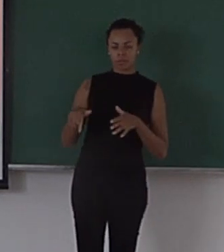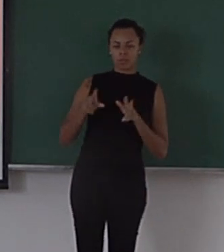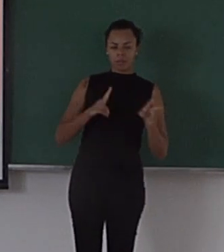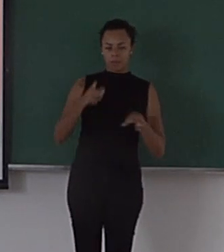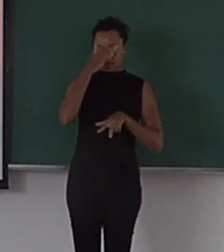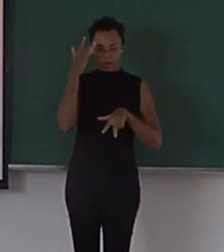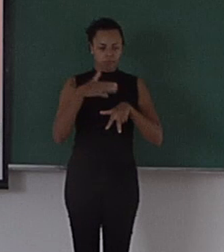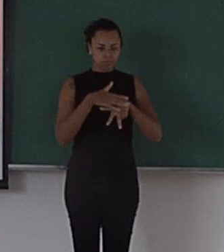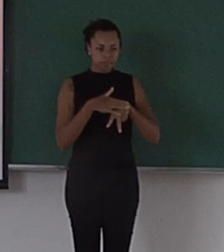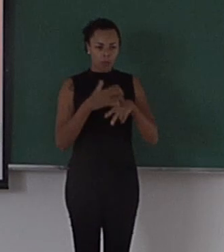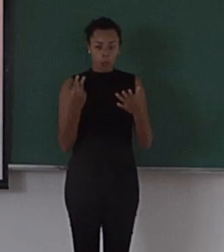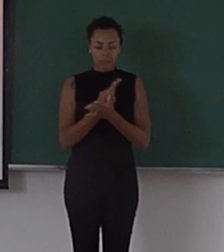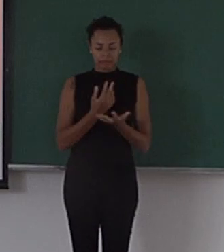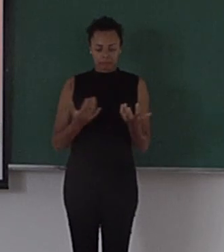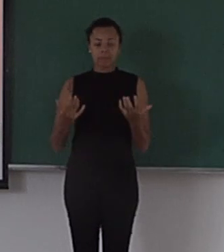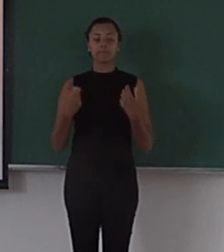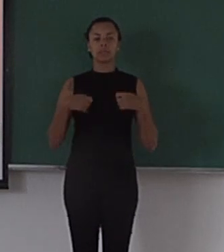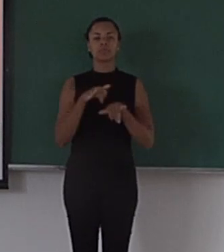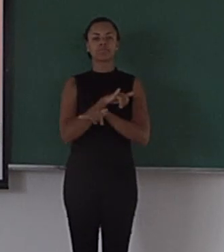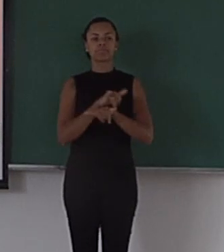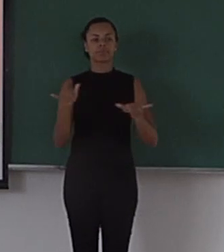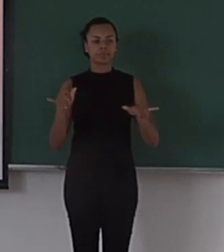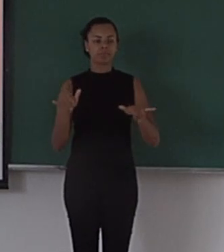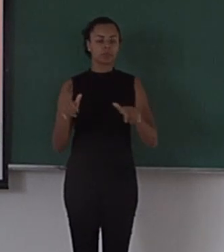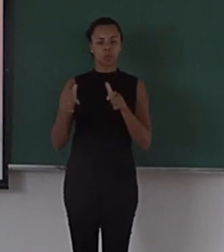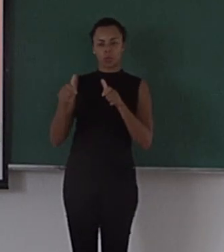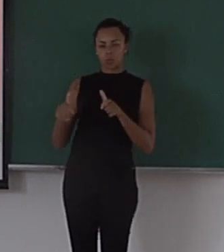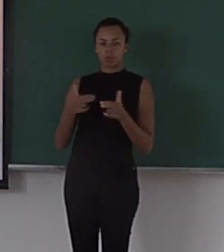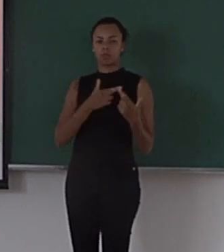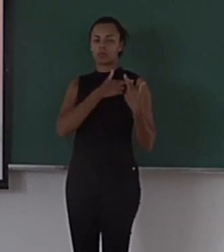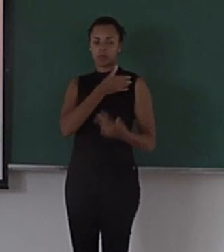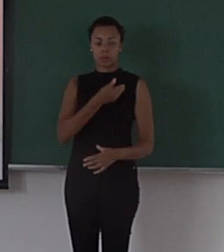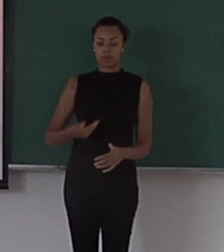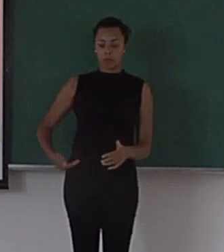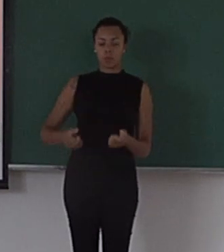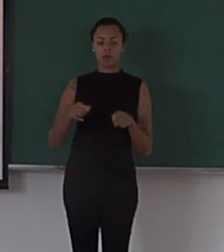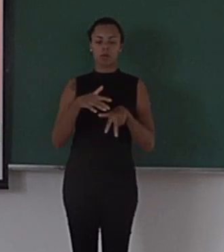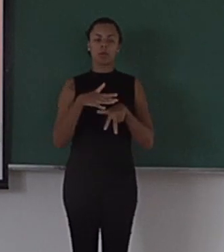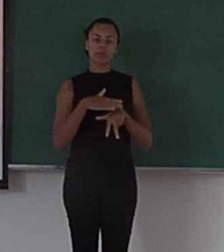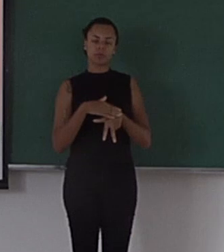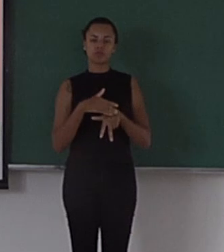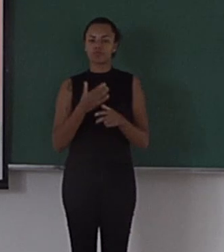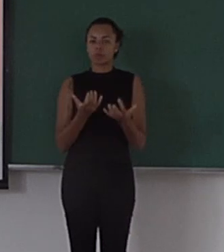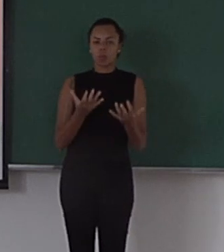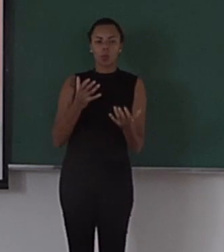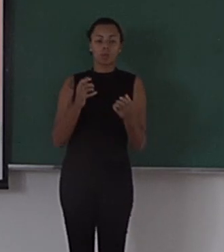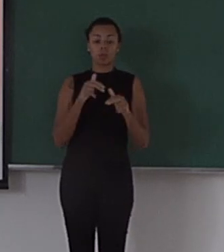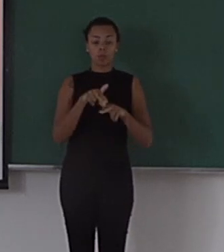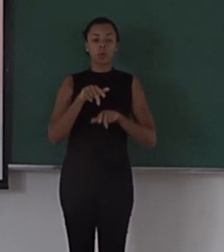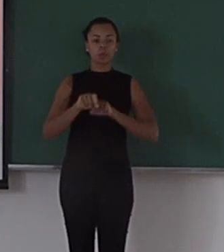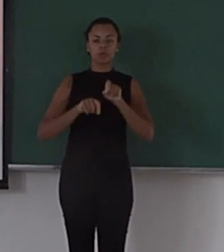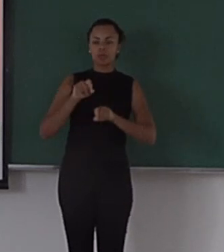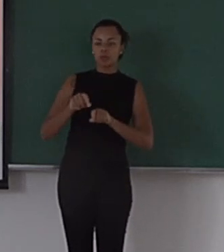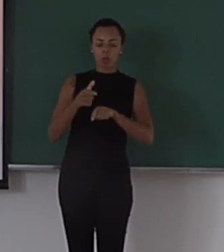essa notificação compulsória, a gente tinha que avisar a um órgão do governo que o paciente queimou, qual foi o agente,